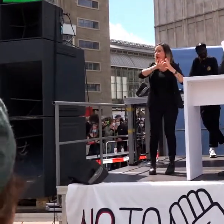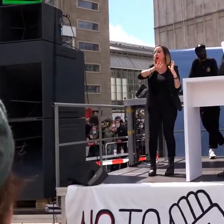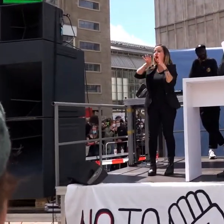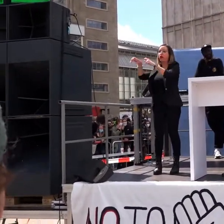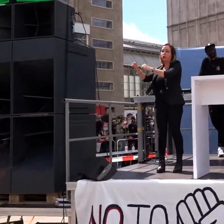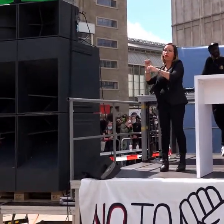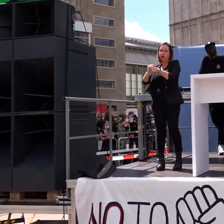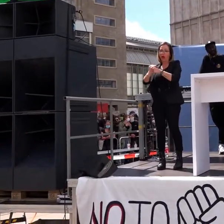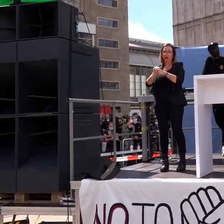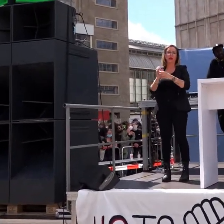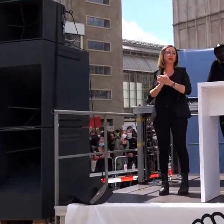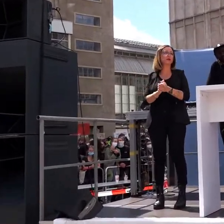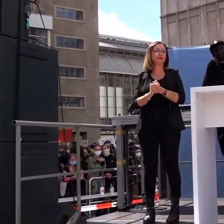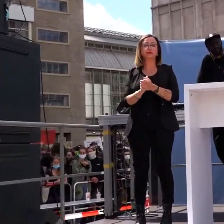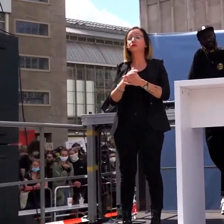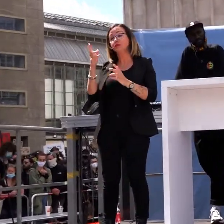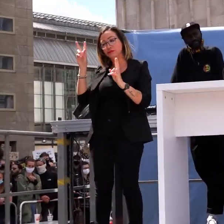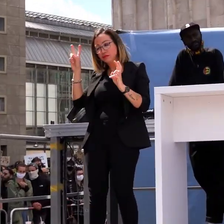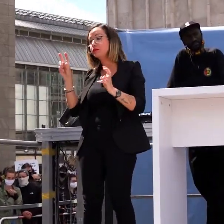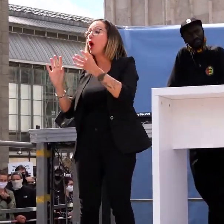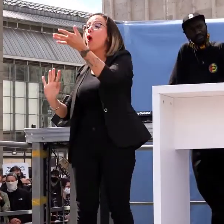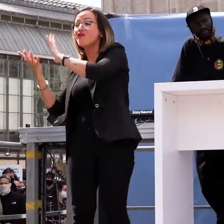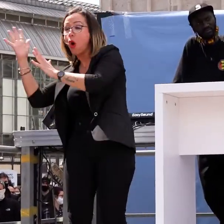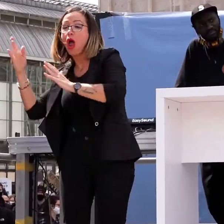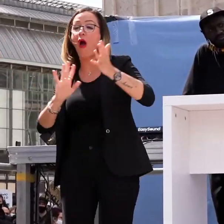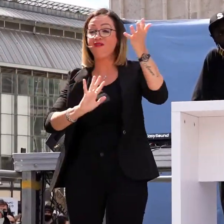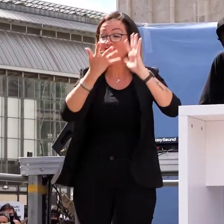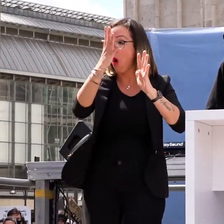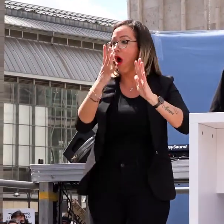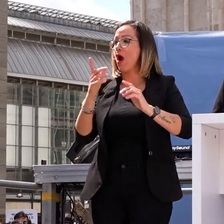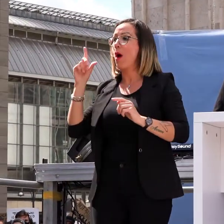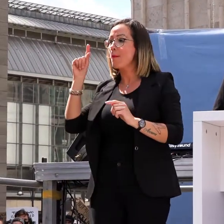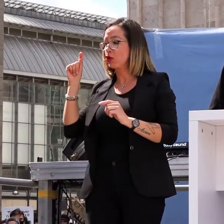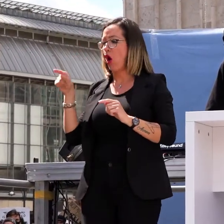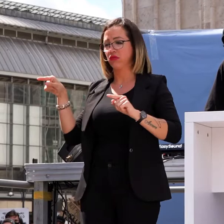Dann sage ich, wir bekämpfen Feuer mit Wasser